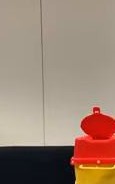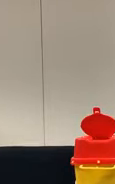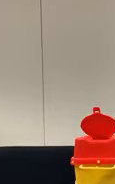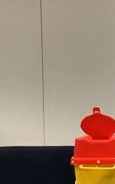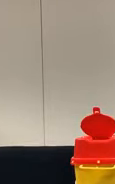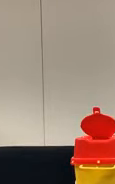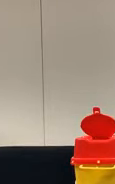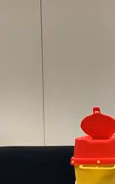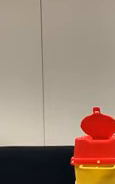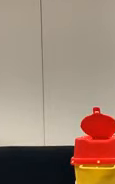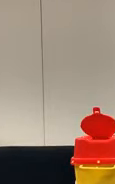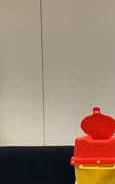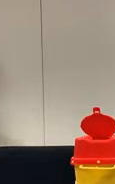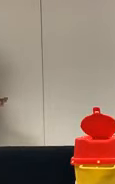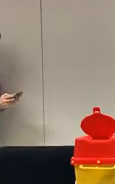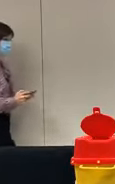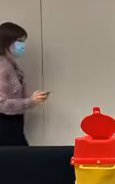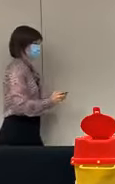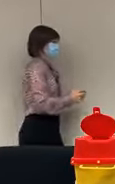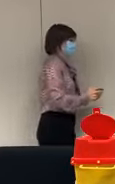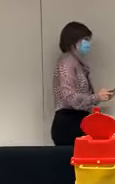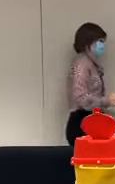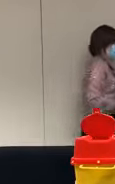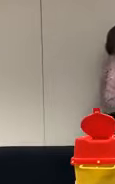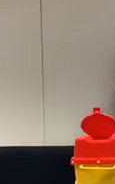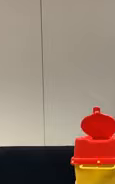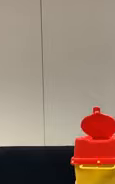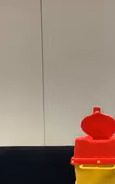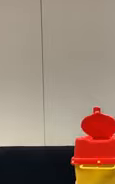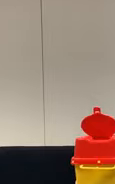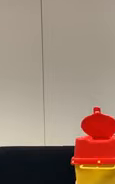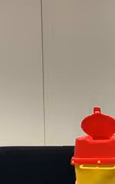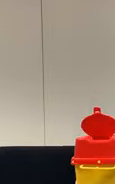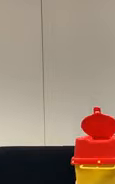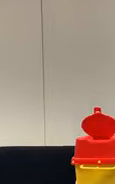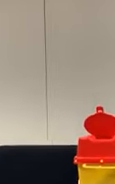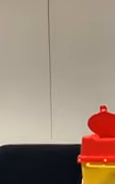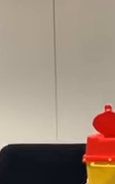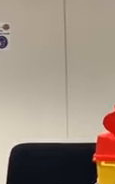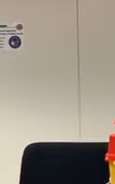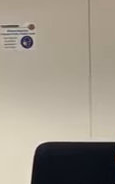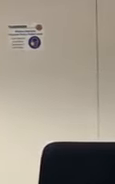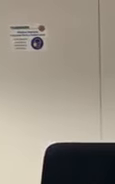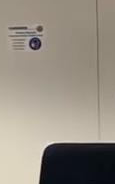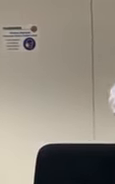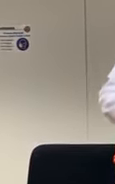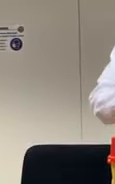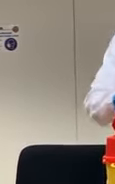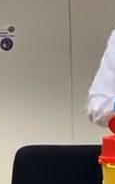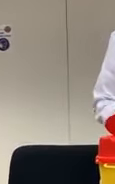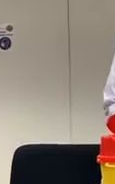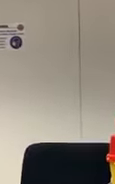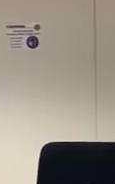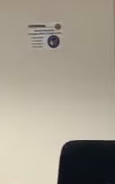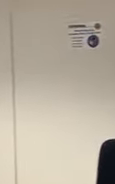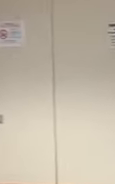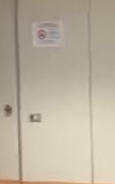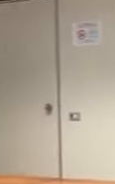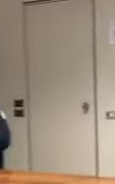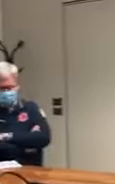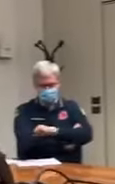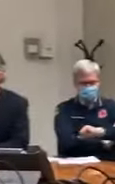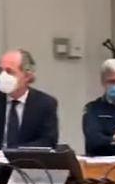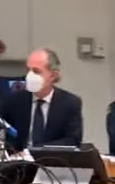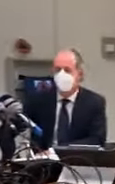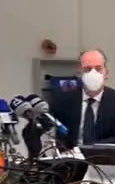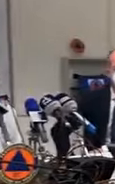ecco, hai già messo la goccia, quindi viene chiuso lo strumento e da questo momento parte il test. Ci vogliono 10 minuti. Mi